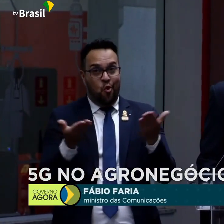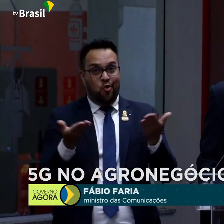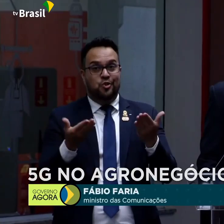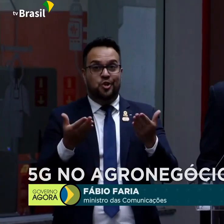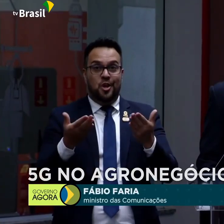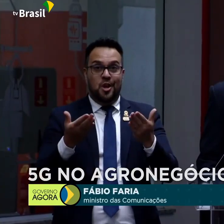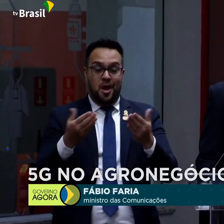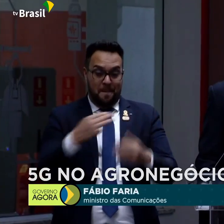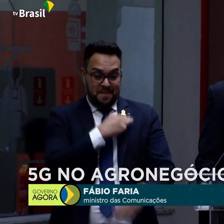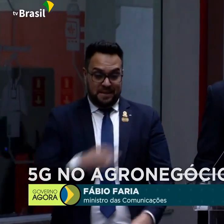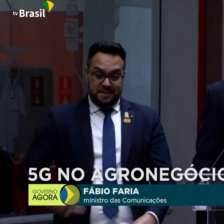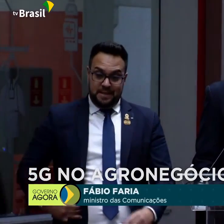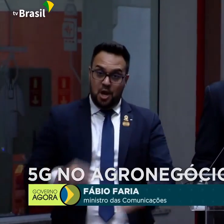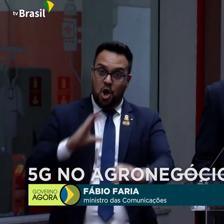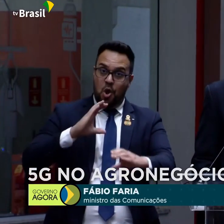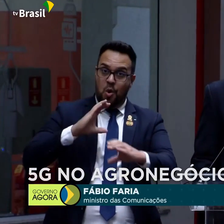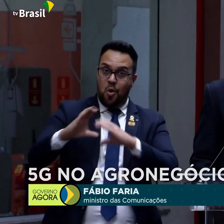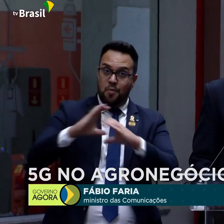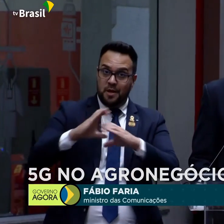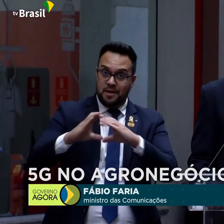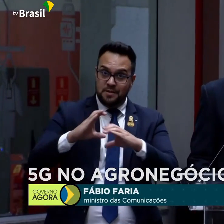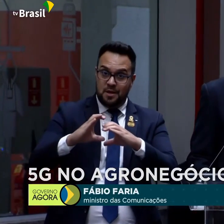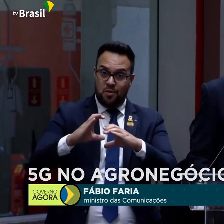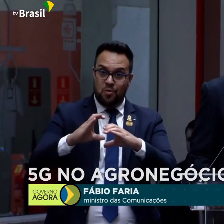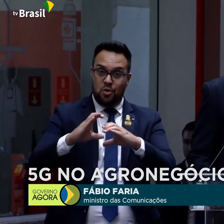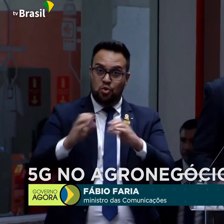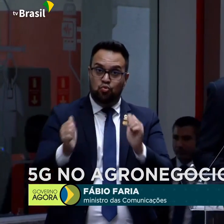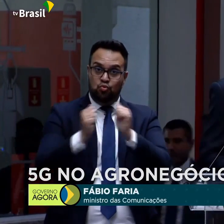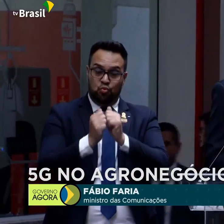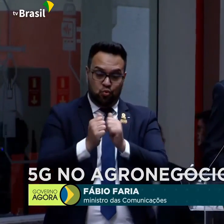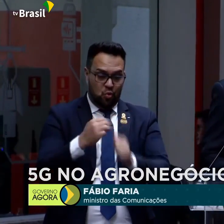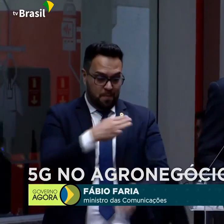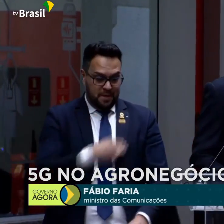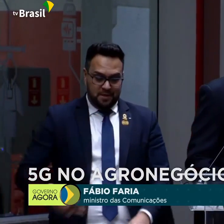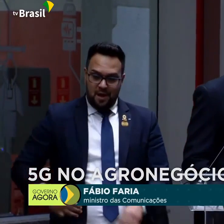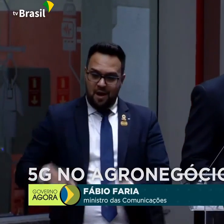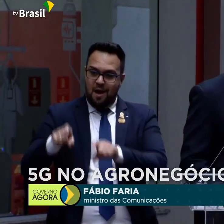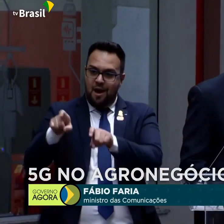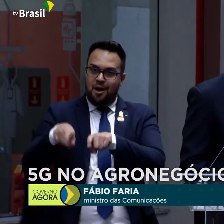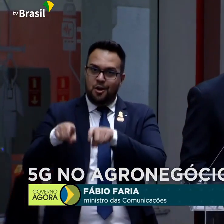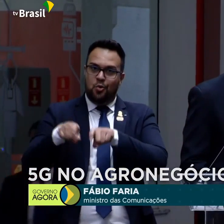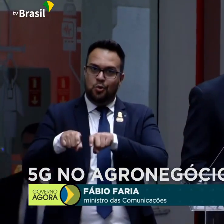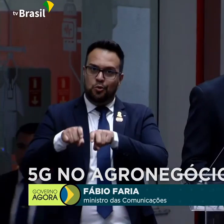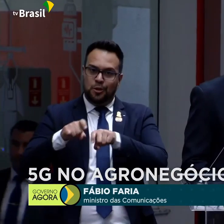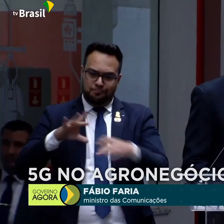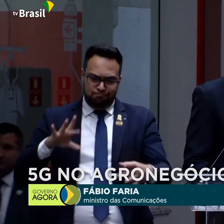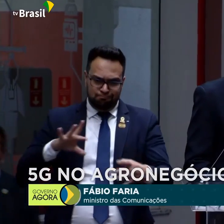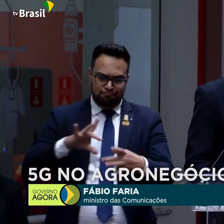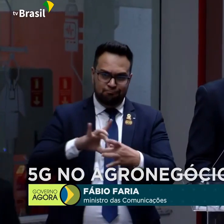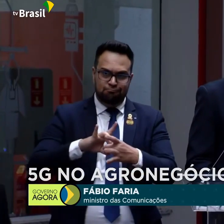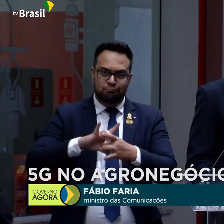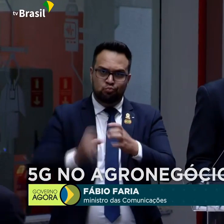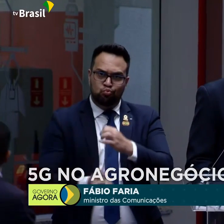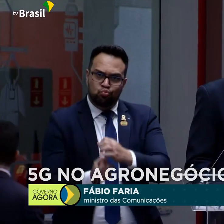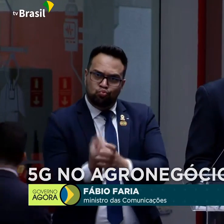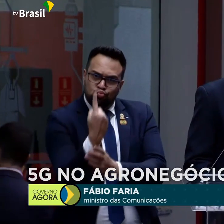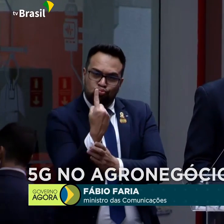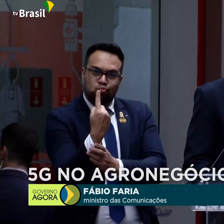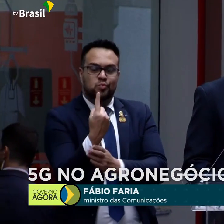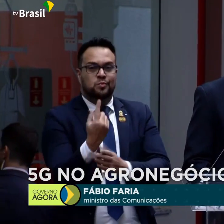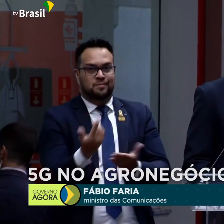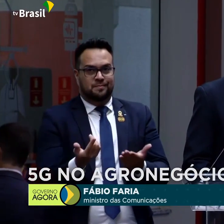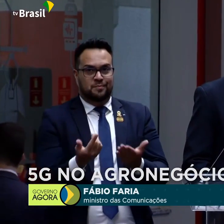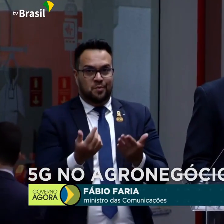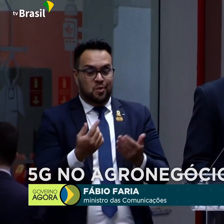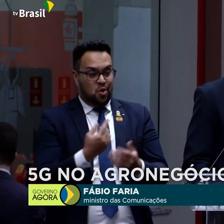das Comunicações presente e o Ministério da Agricultura virou uma coisa só. E a gente tem andado muito